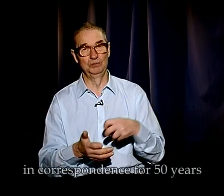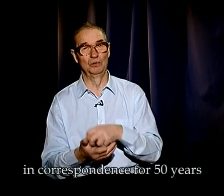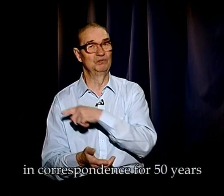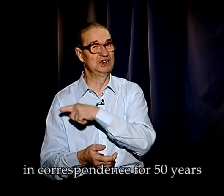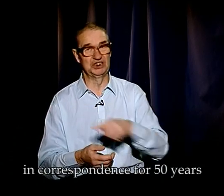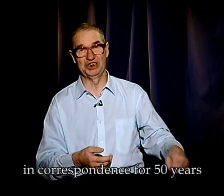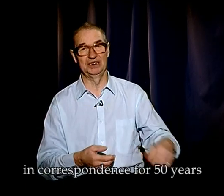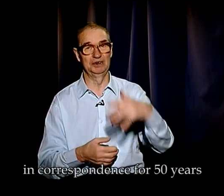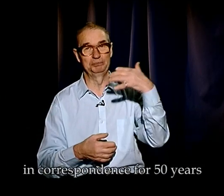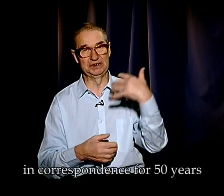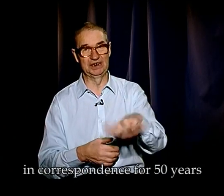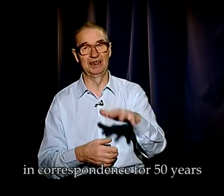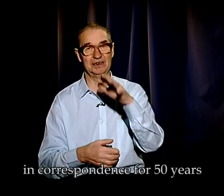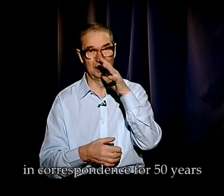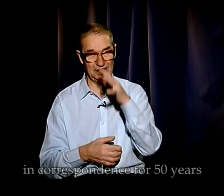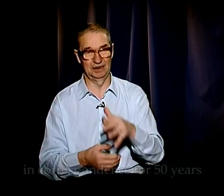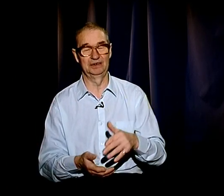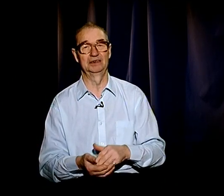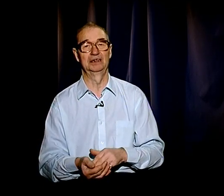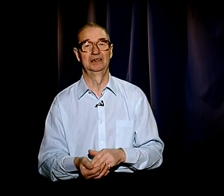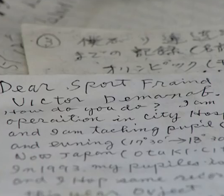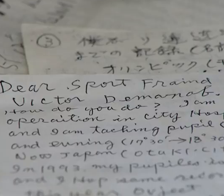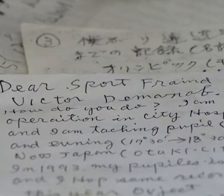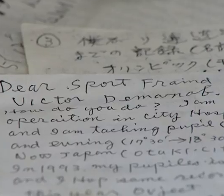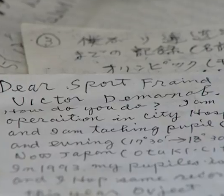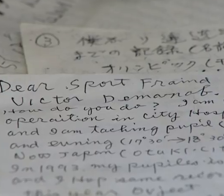в течение 5 лет.